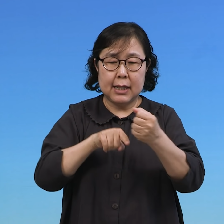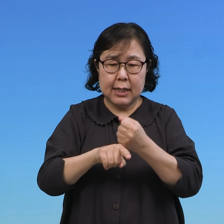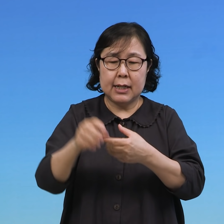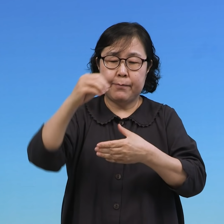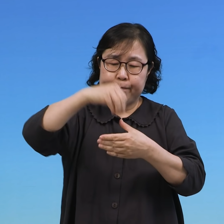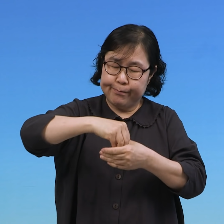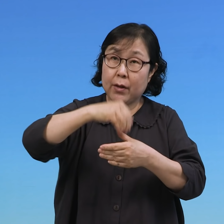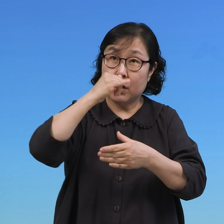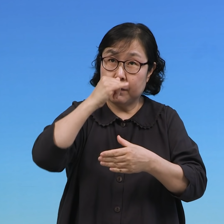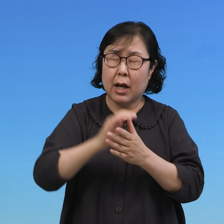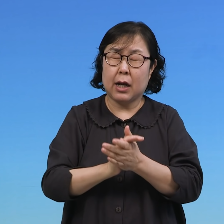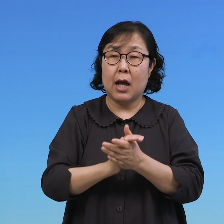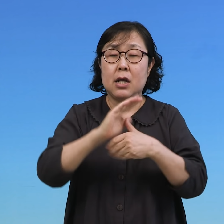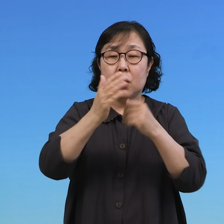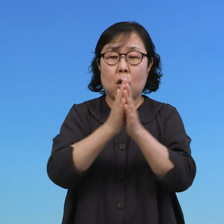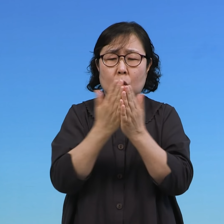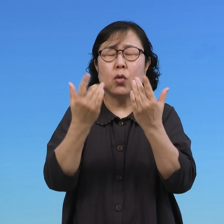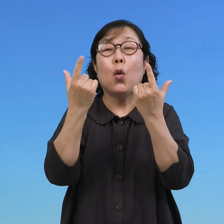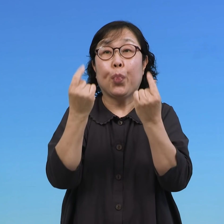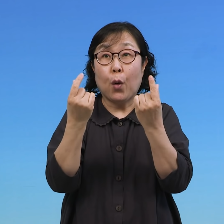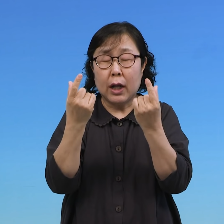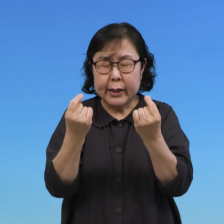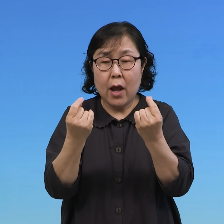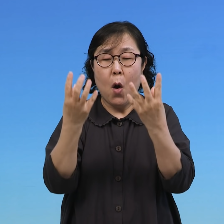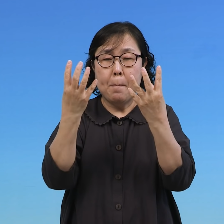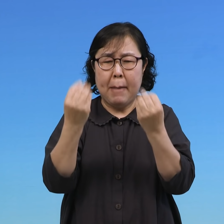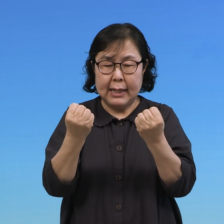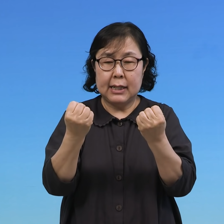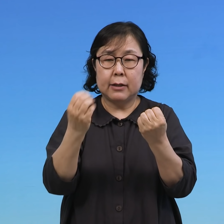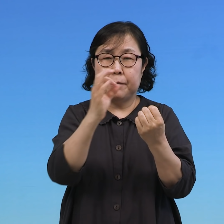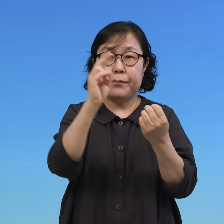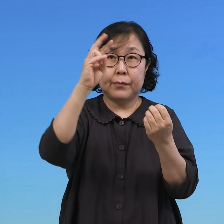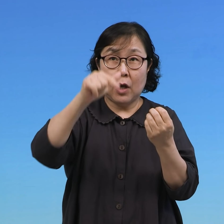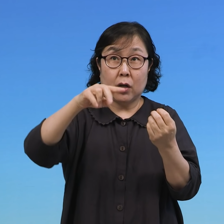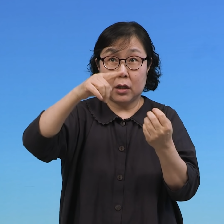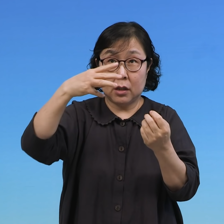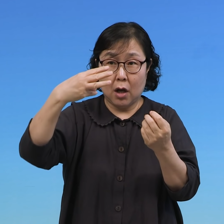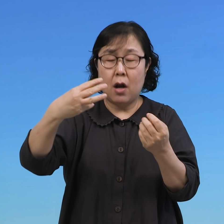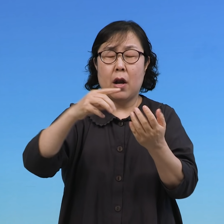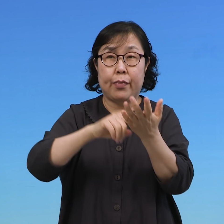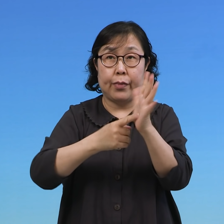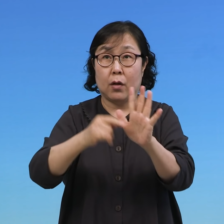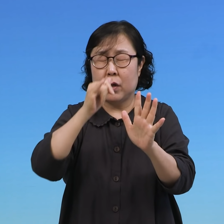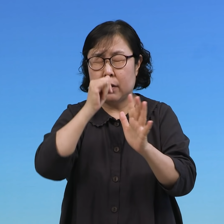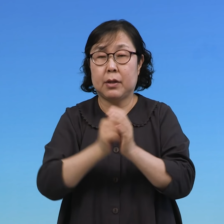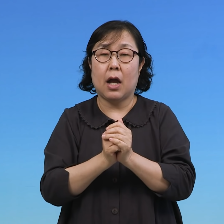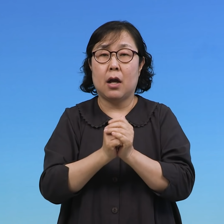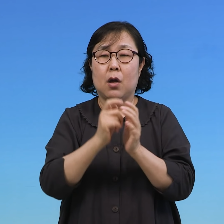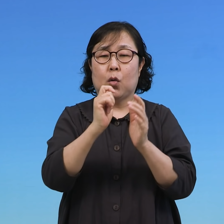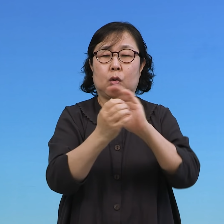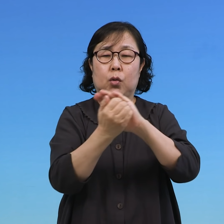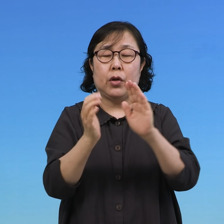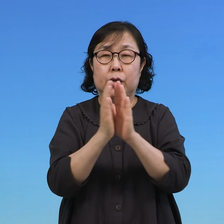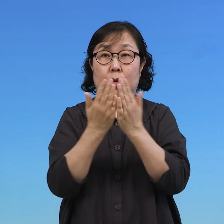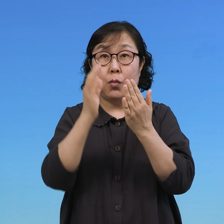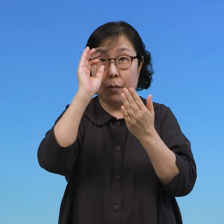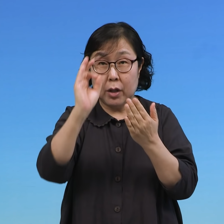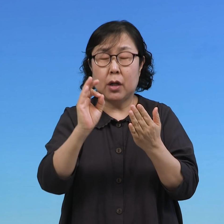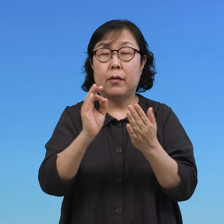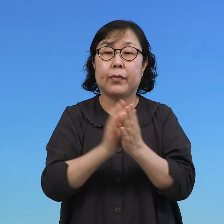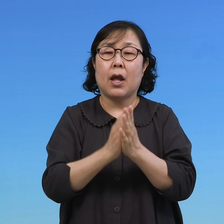그렇게 말씀드릴 수 있습니다. 많은 역설이 성경에서 표현되고 있는데 예를 들면 고린도전서 1장